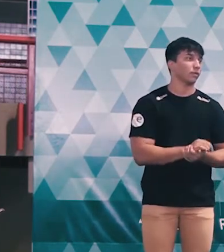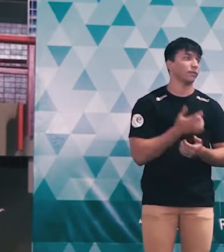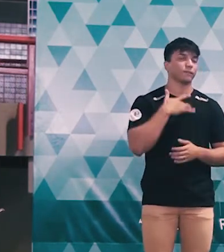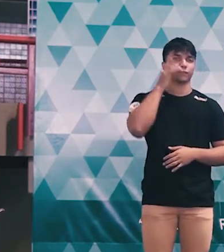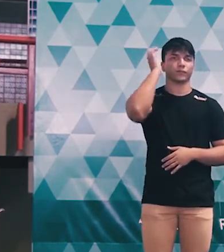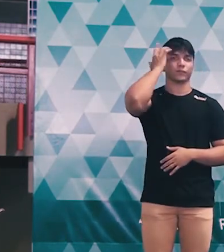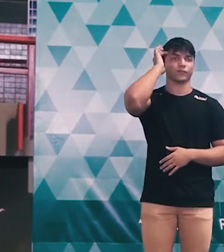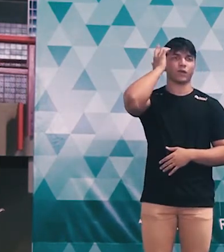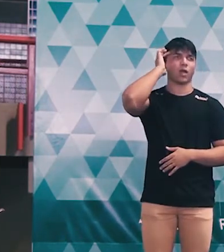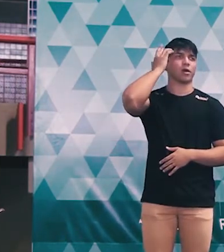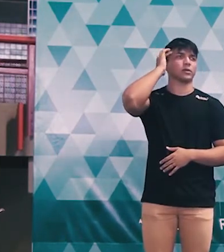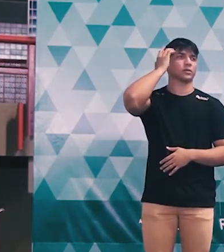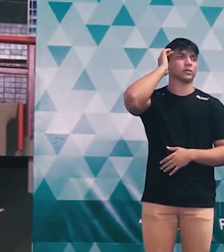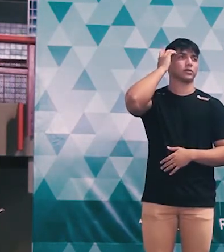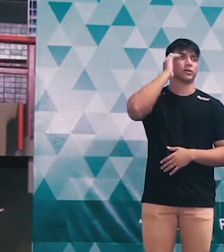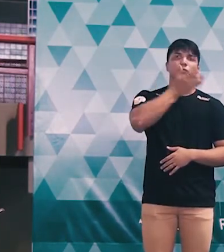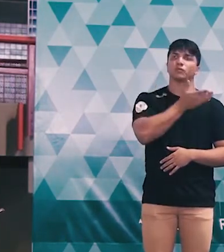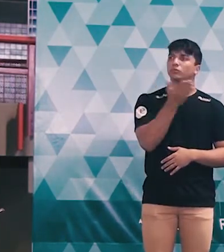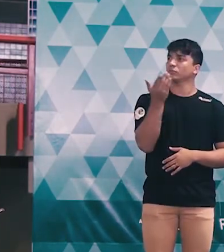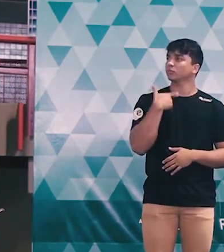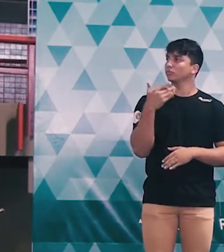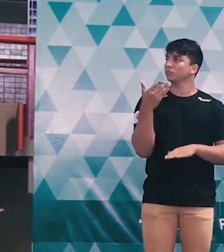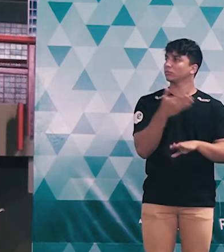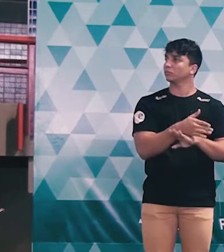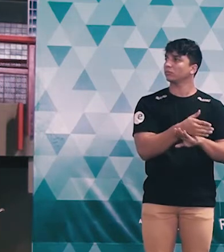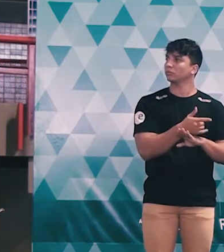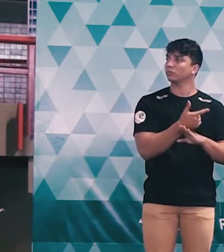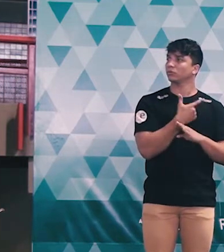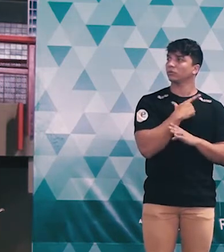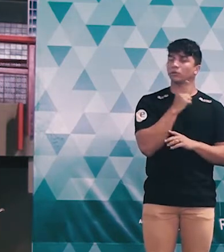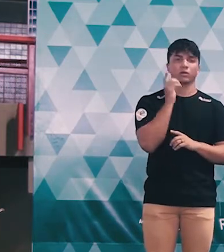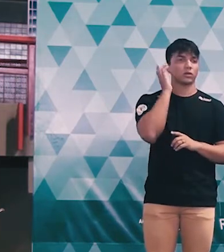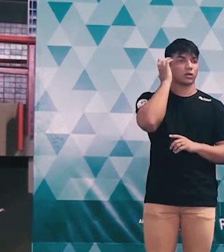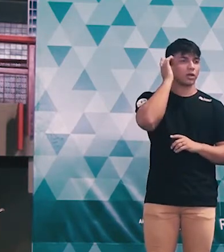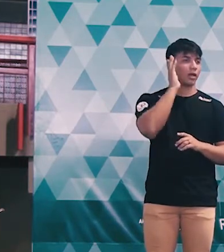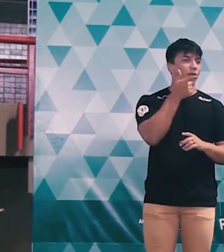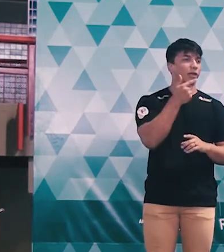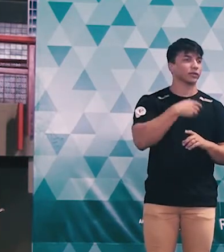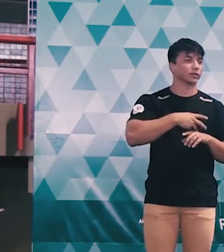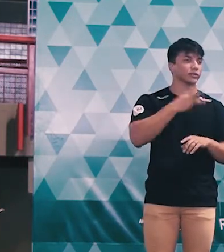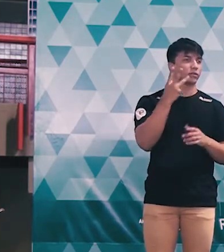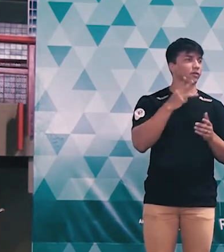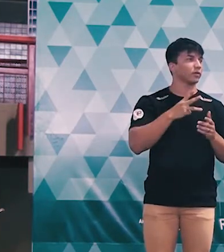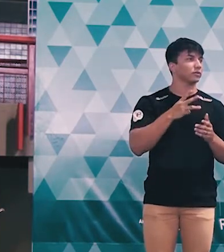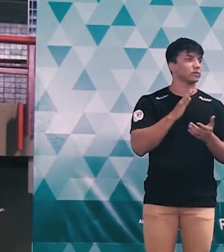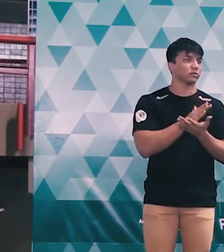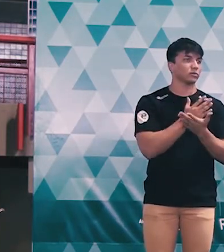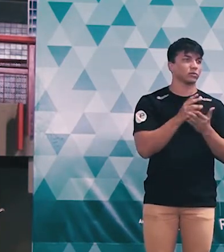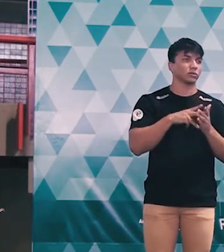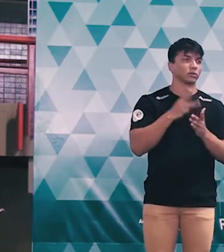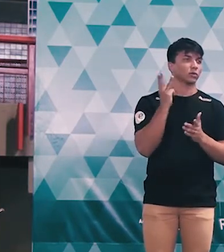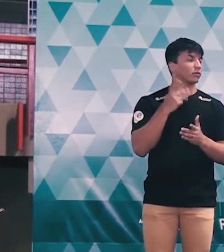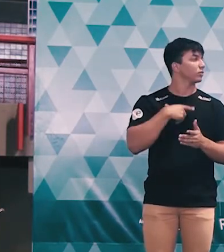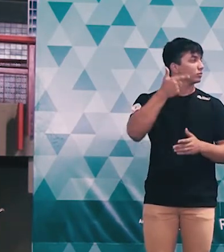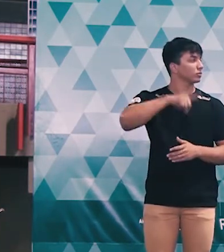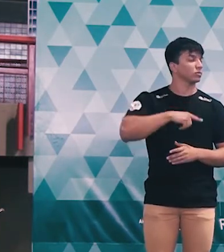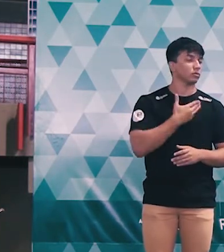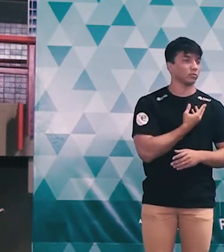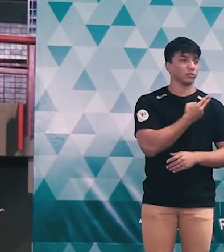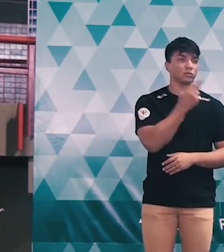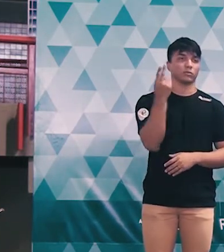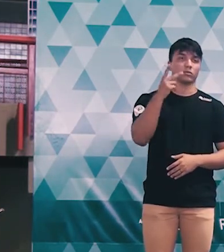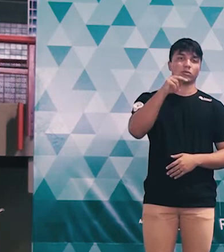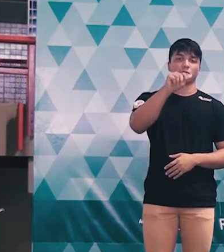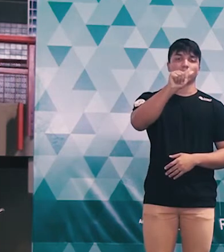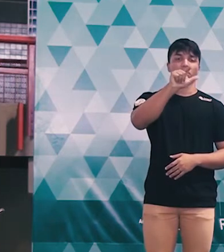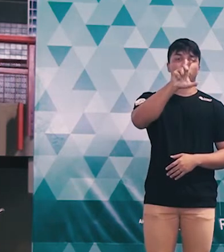que vocês estão vindo aqui já me vendo aqui pela terceira vez, alguns. Me apresentar novamente, sou o professor